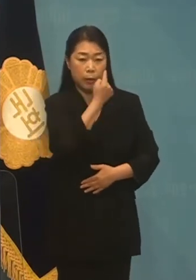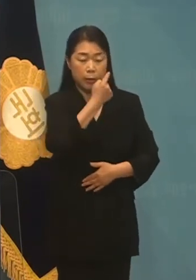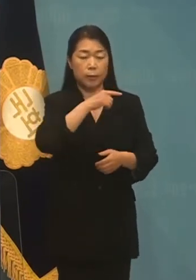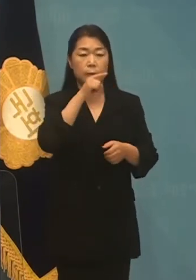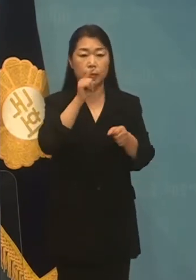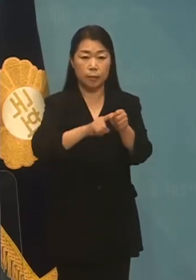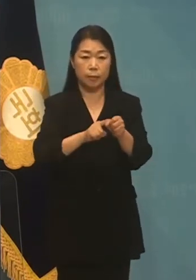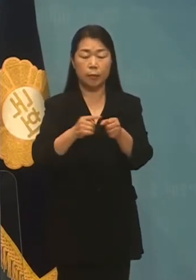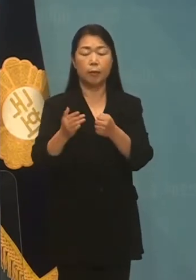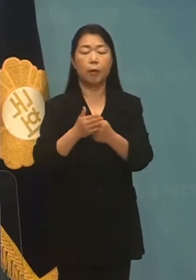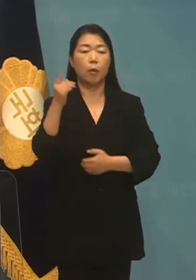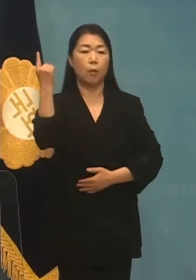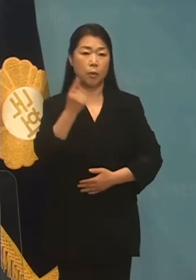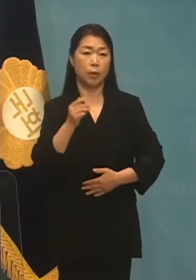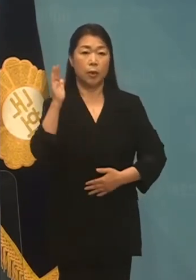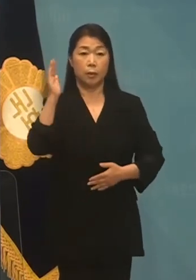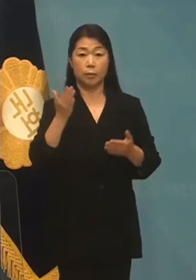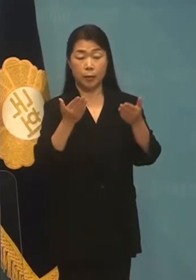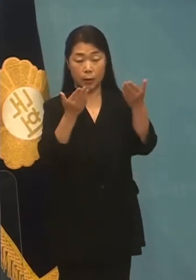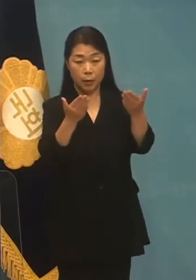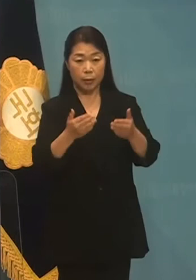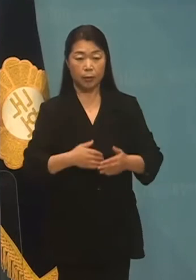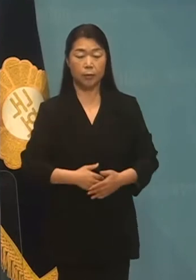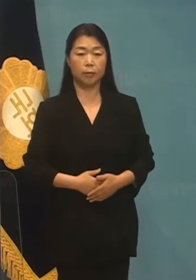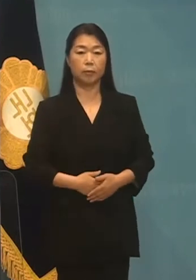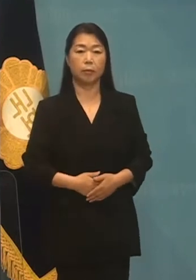재조명하고자 이 자리에 섰습니다.